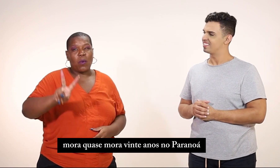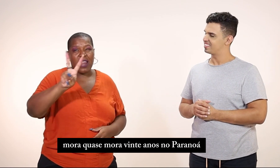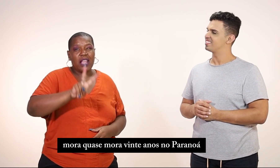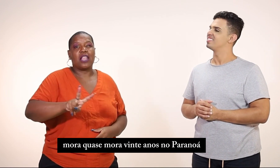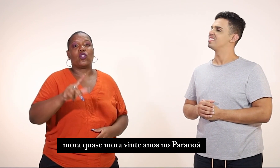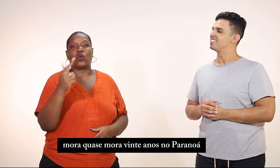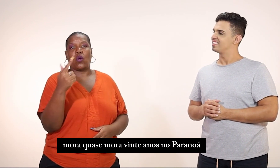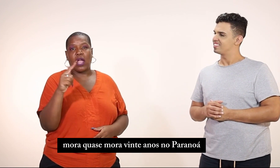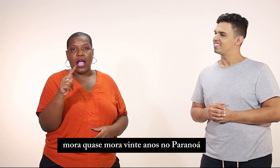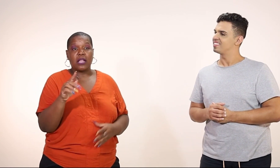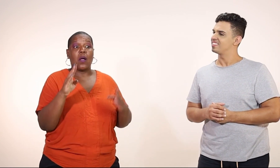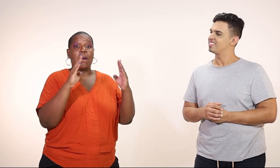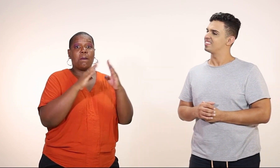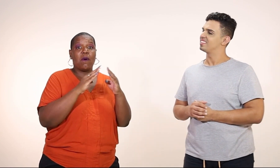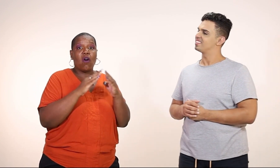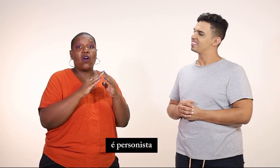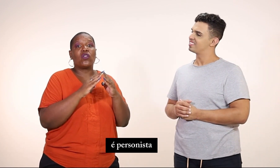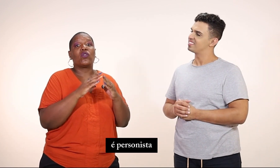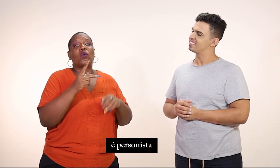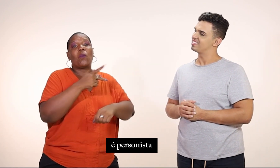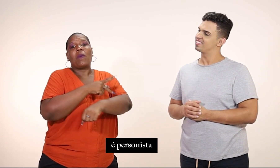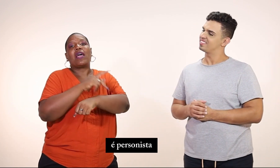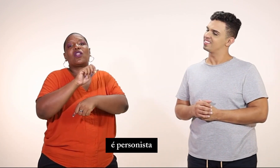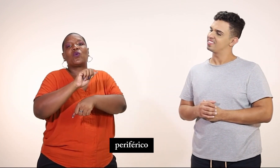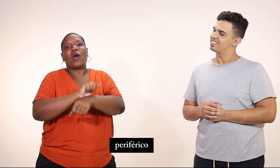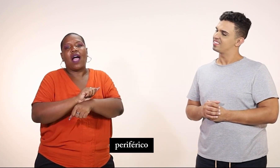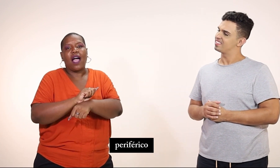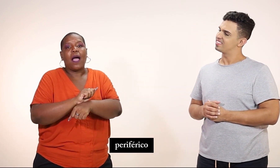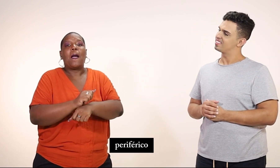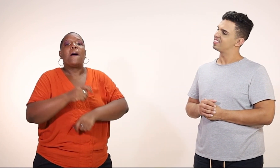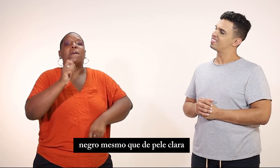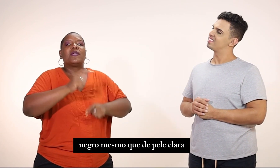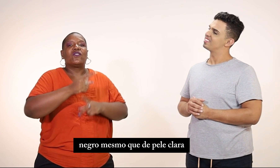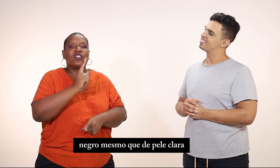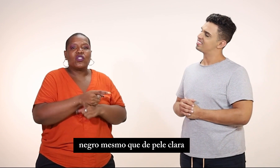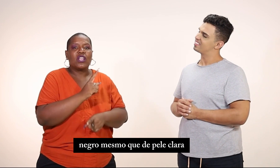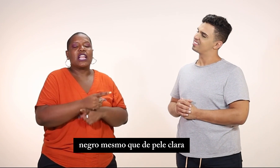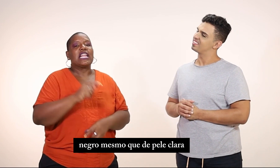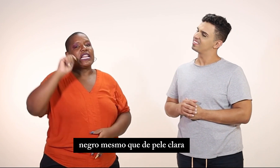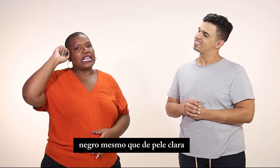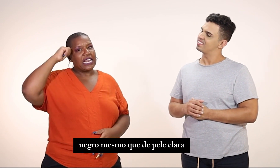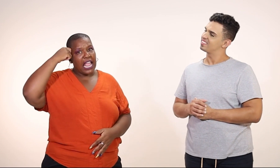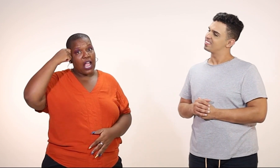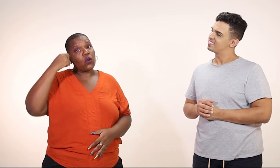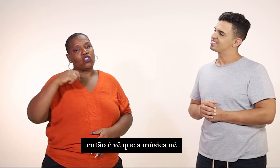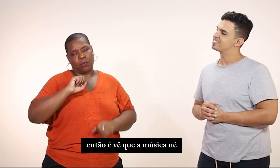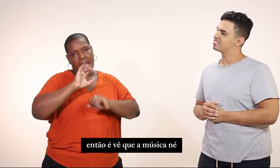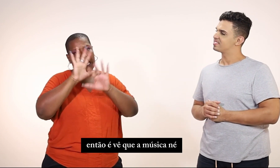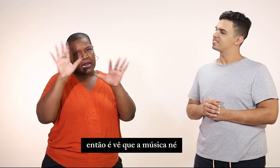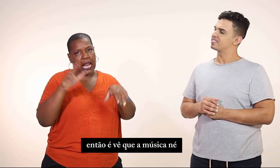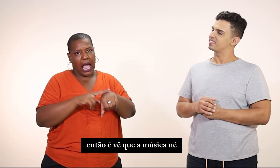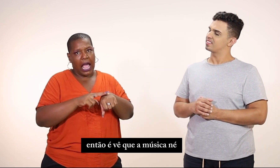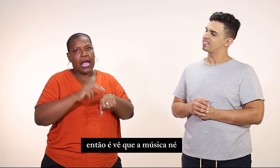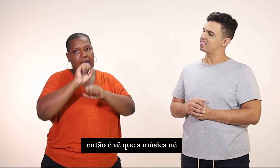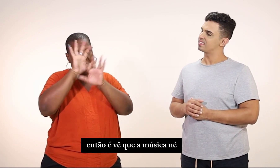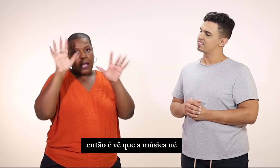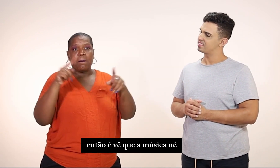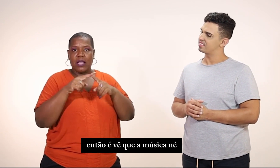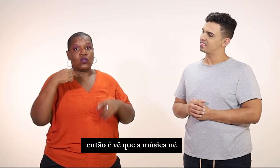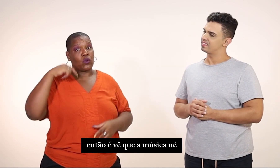20 anos no Paranoá, percussionista, periférico, negro, mesmo que de pele clara. Então, ver